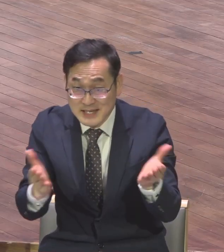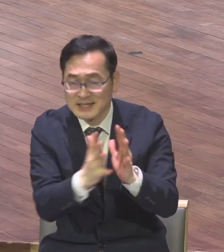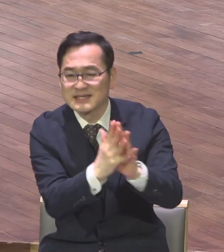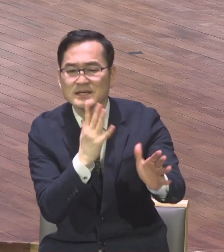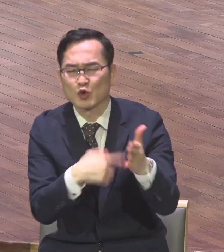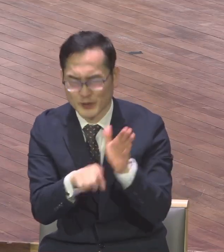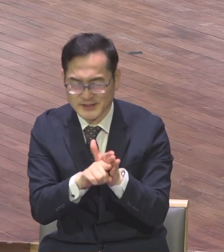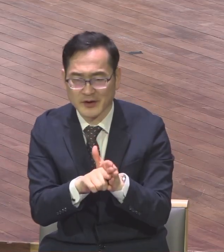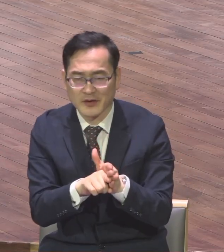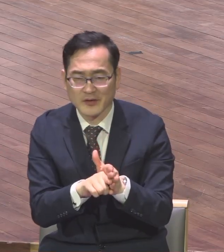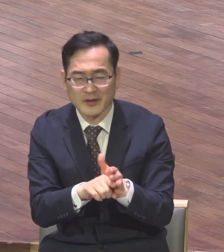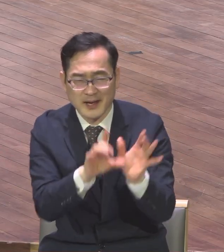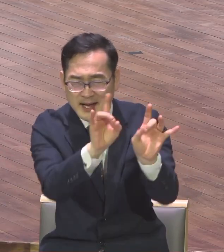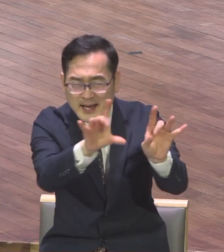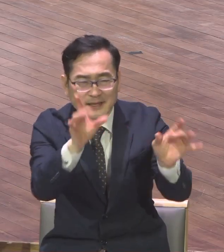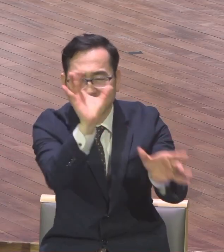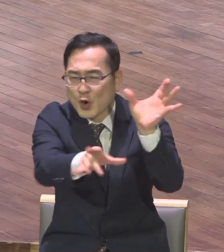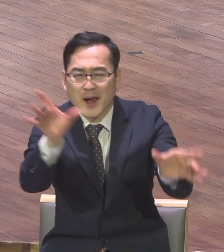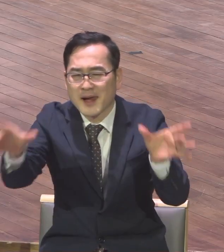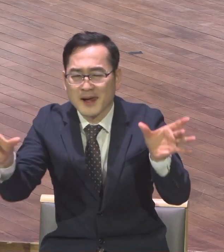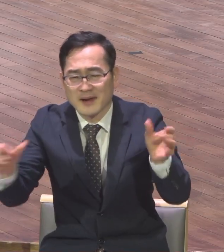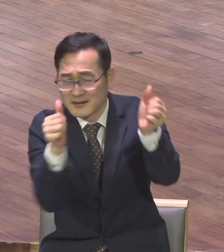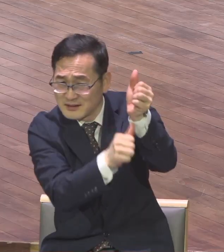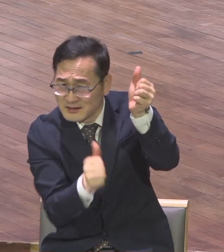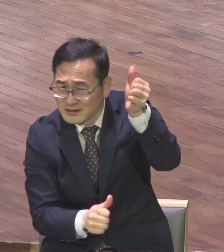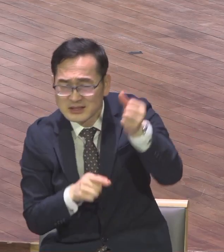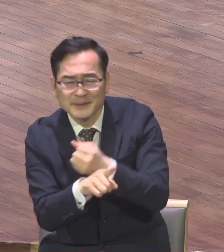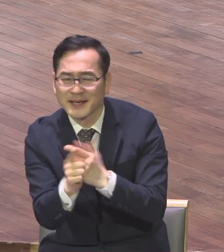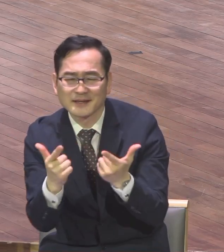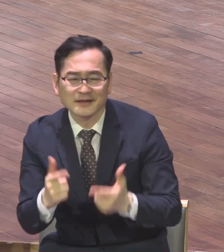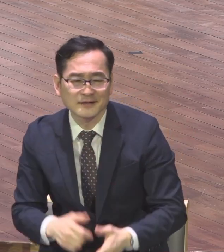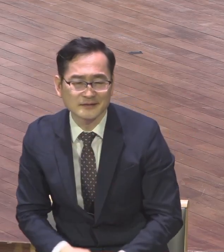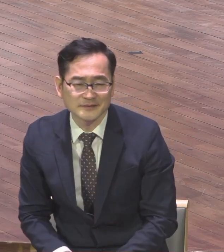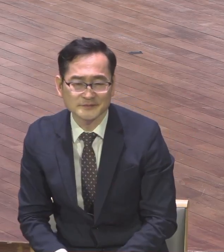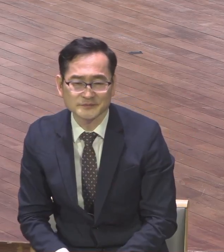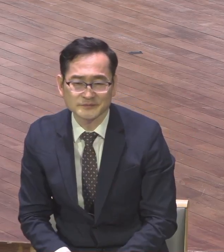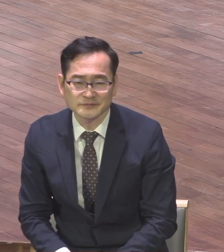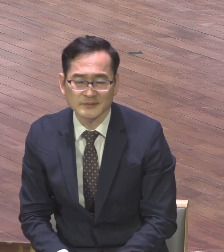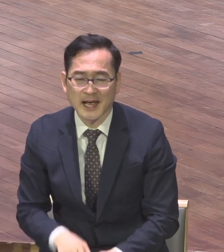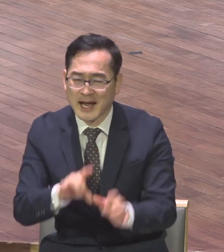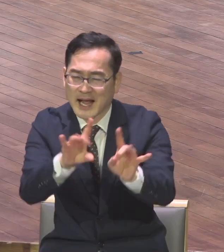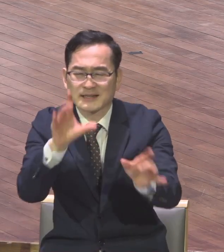것이지 세상이 말하는 계급 구조가 아니에요, 교회는.